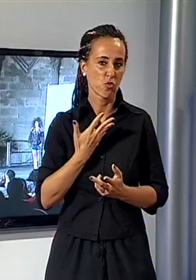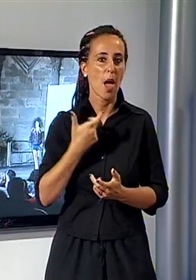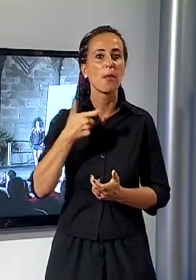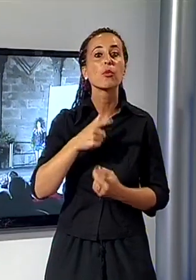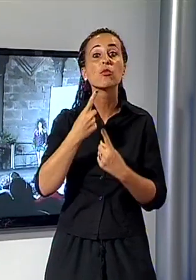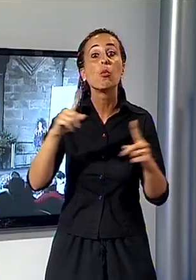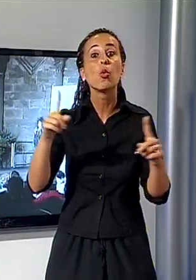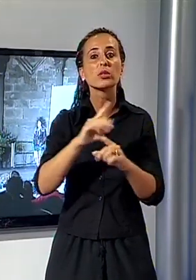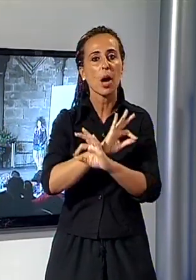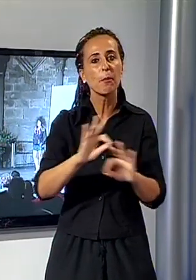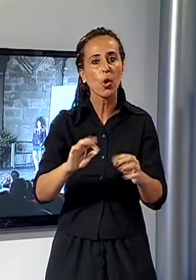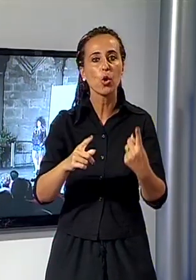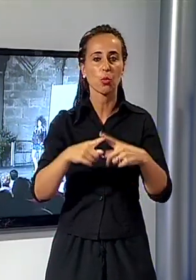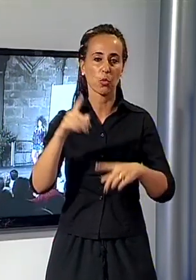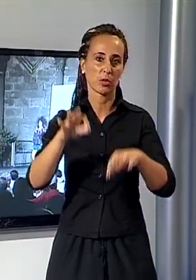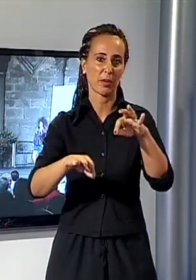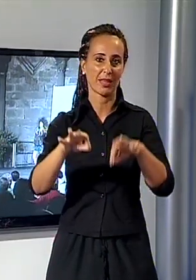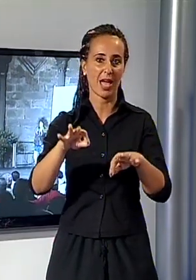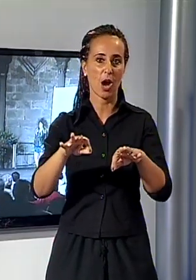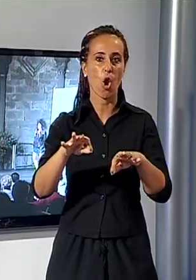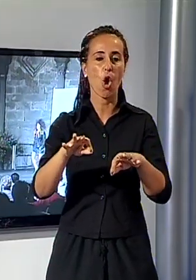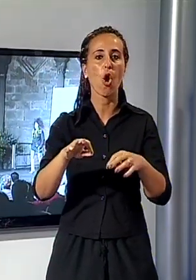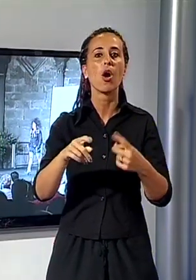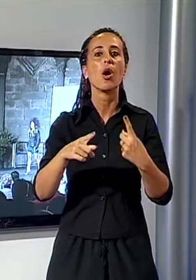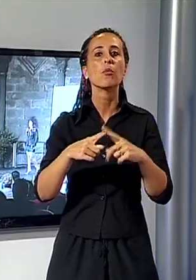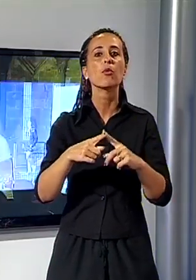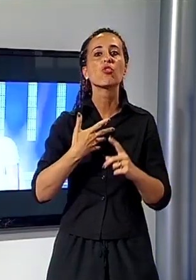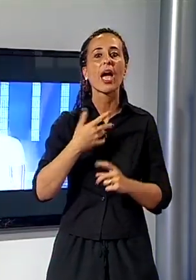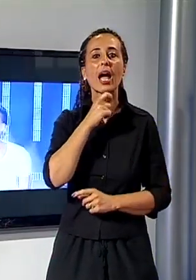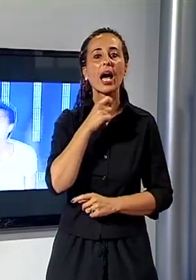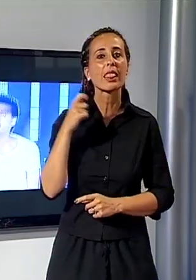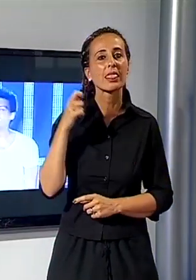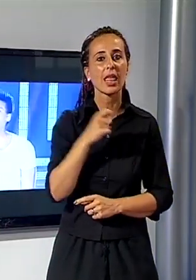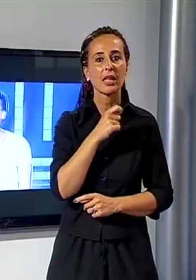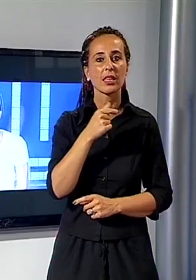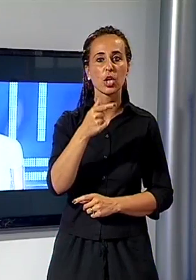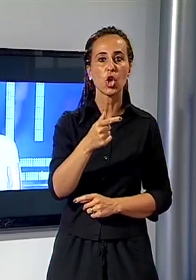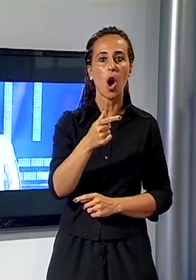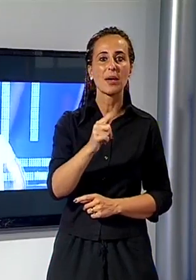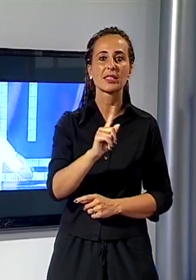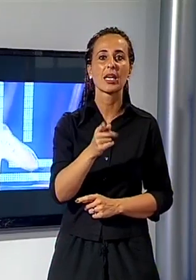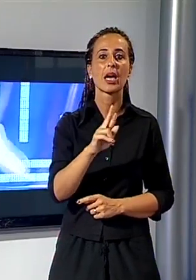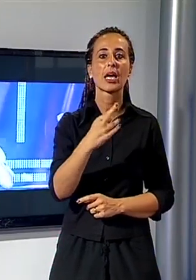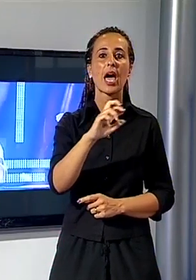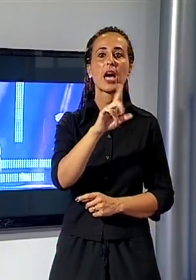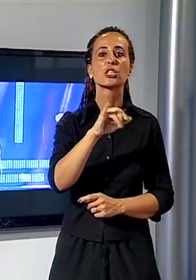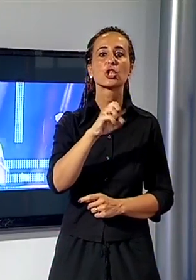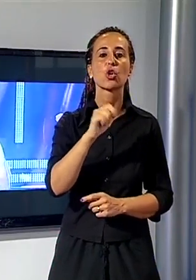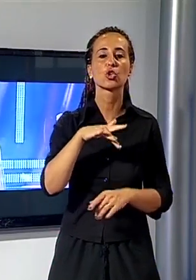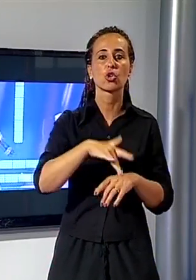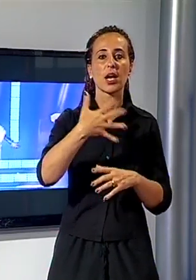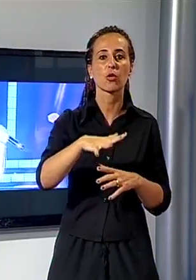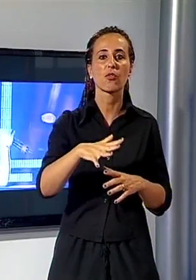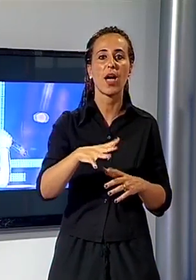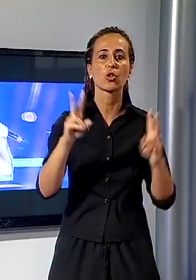locali a servizio della pieve. In questi dieci anni sono state ristrutturate la canonica, le porte, le